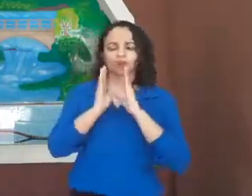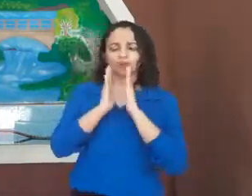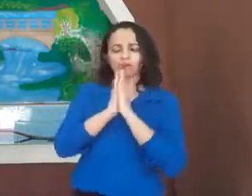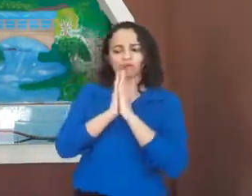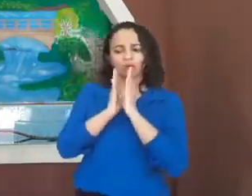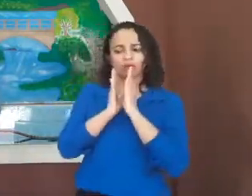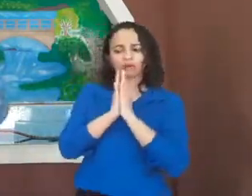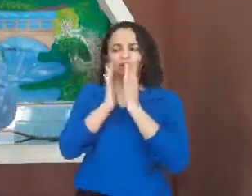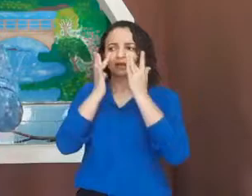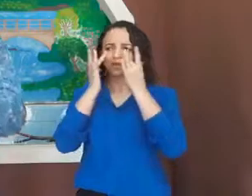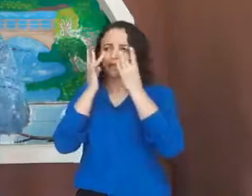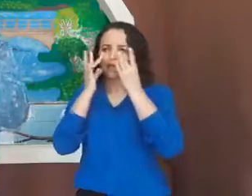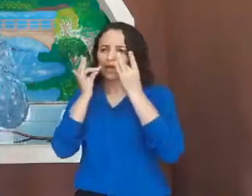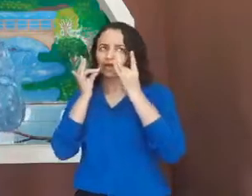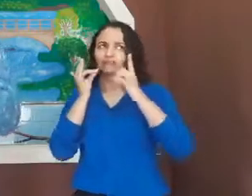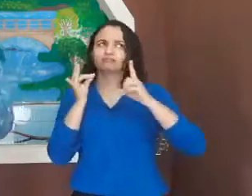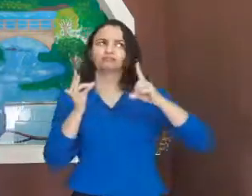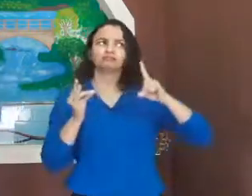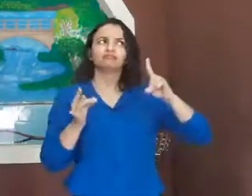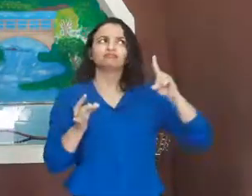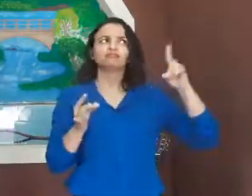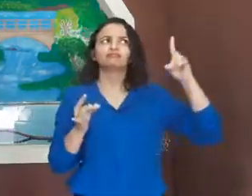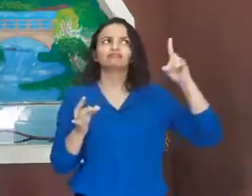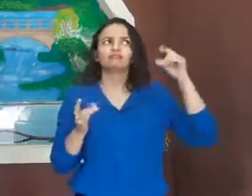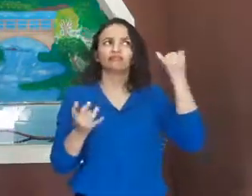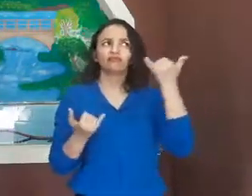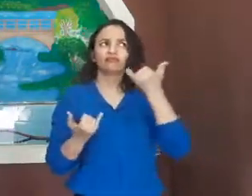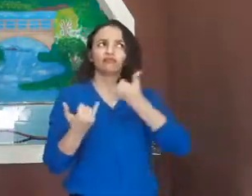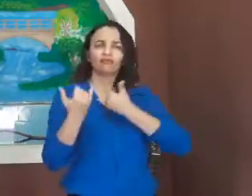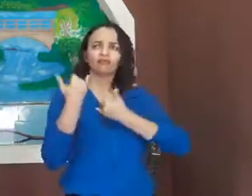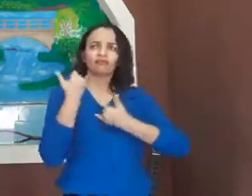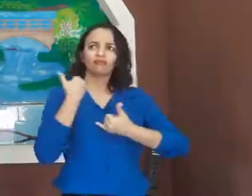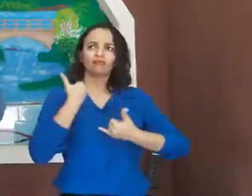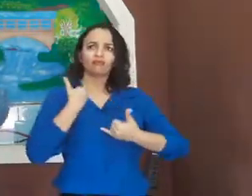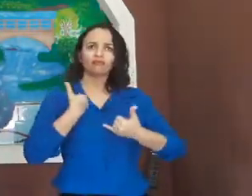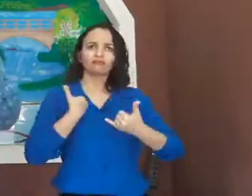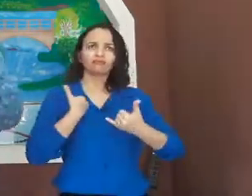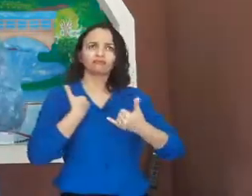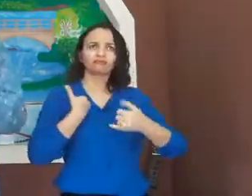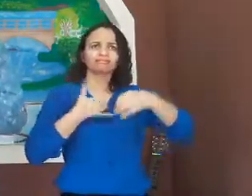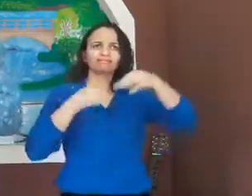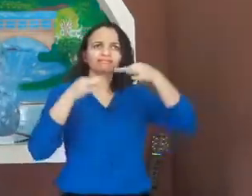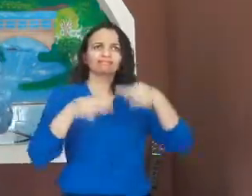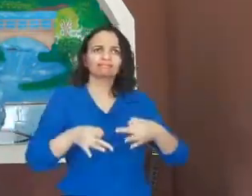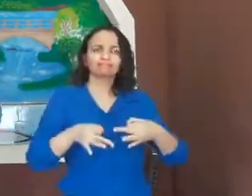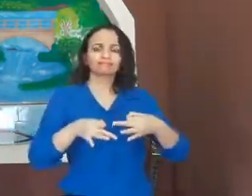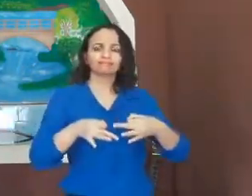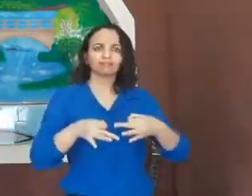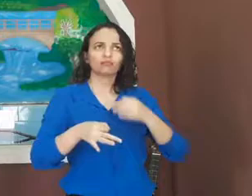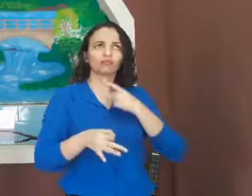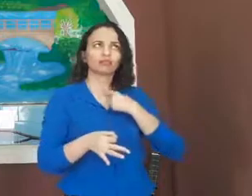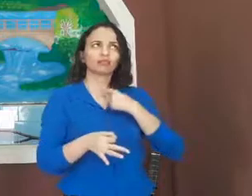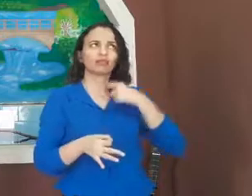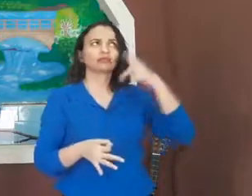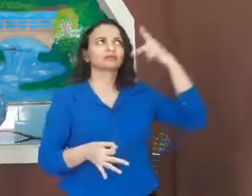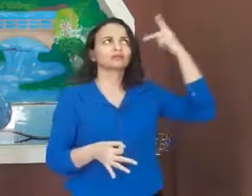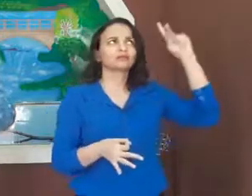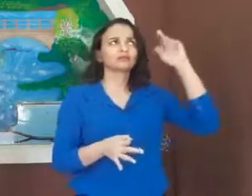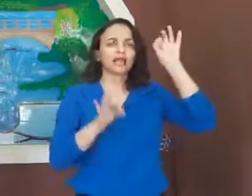e ouvir a vontade de Deus para aquela decisão. E Deus responde.